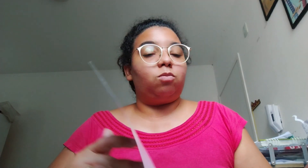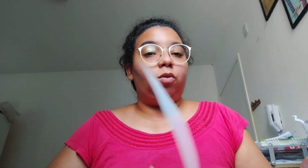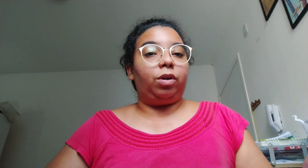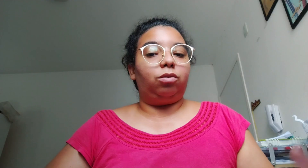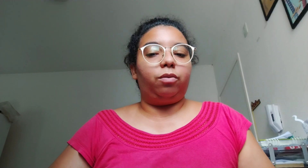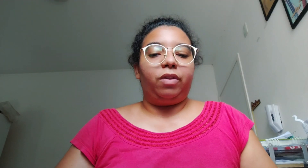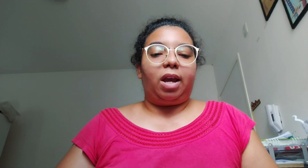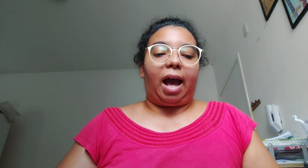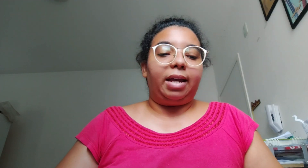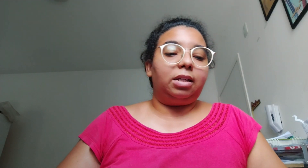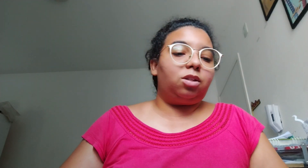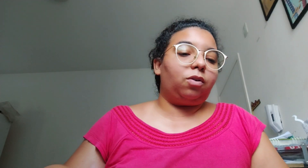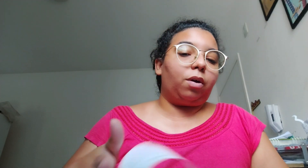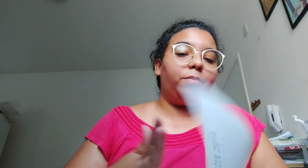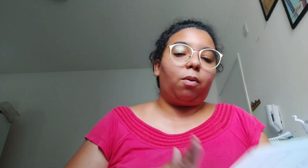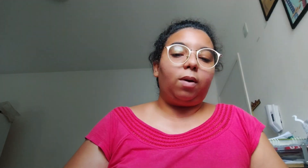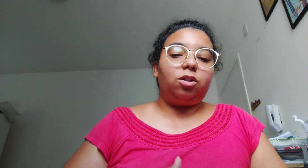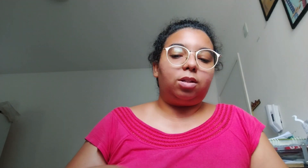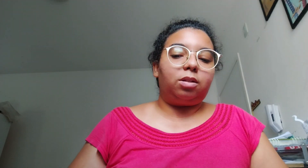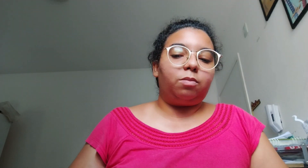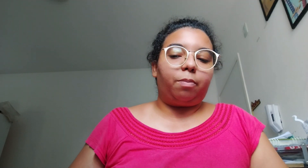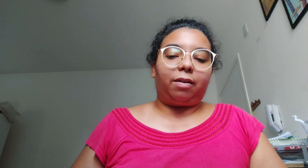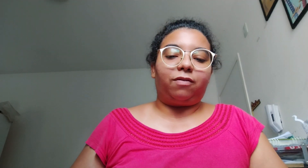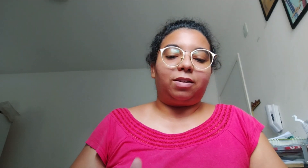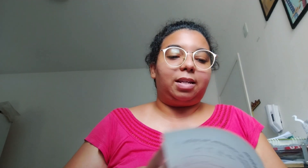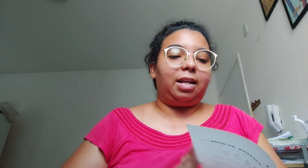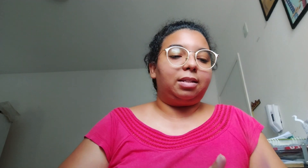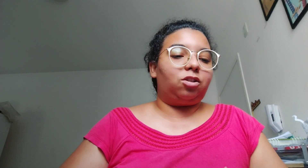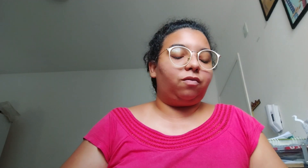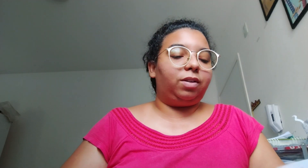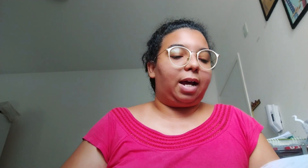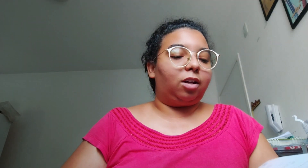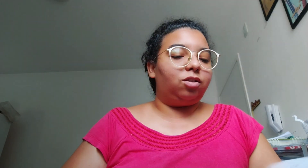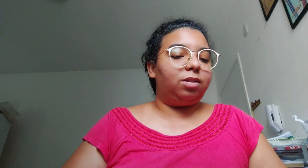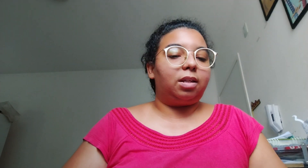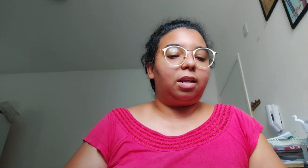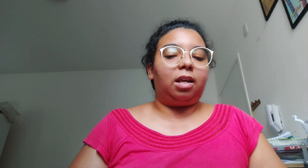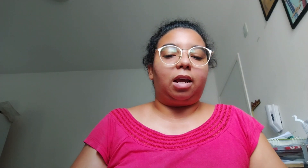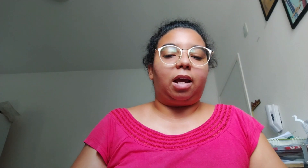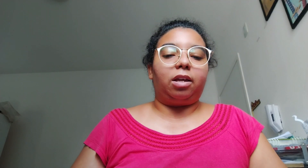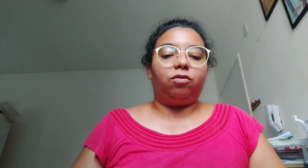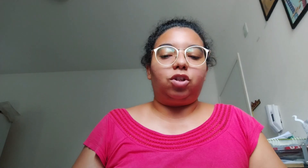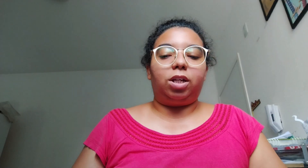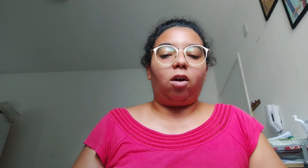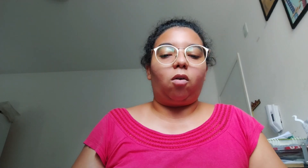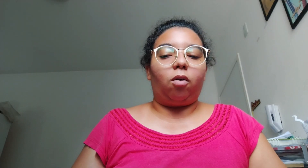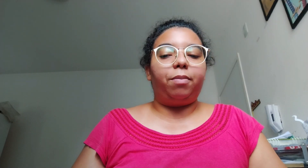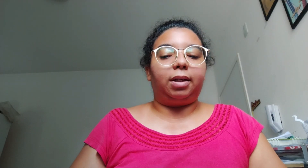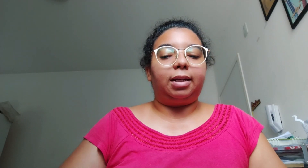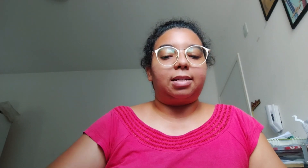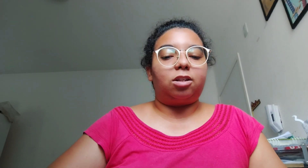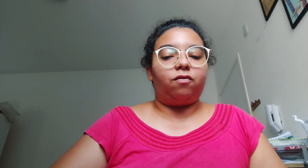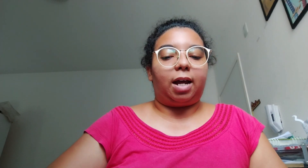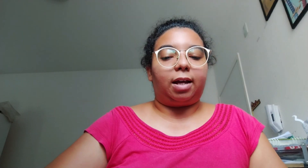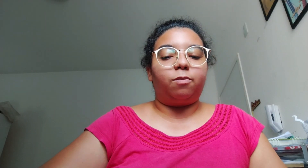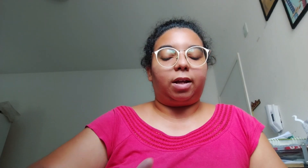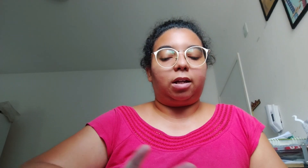muito. A Elis ficou empolgadíssima para fazer as atividades. E aí eu tirei cópia, né, das atividades para ela não